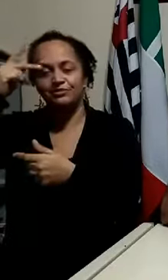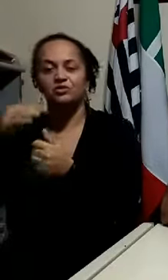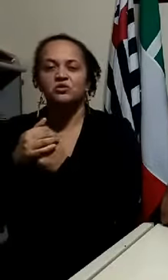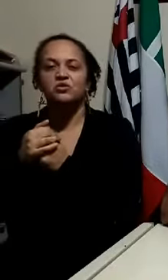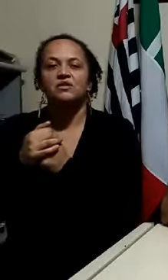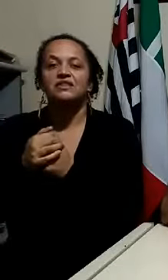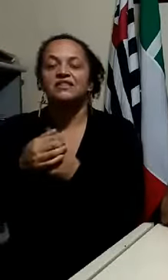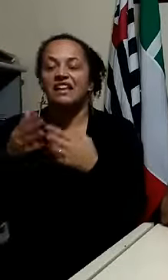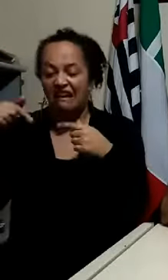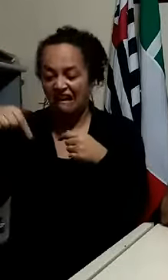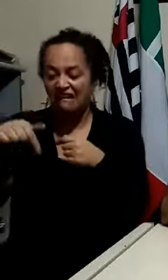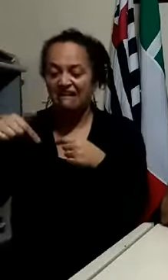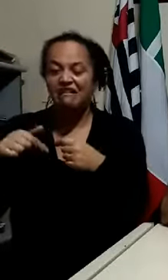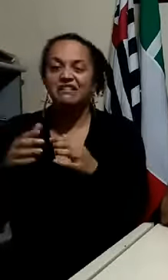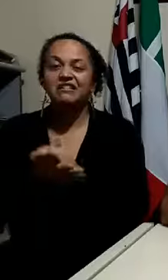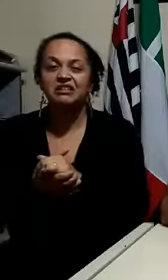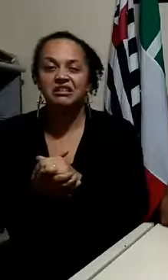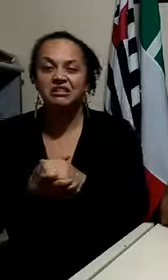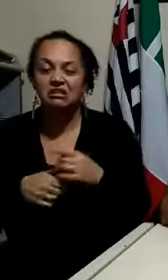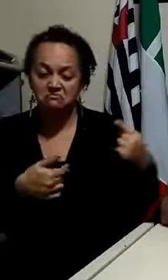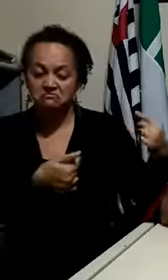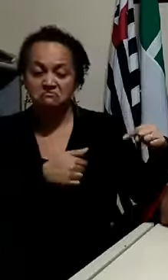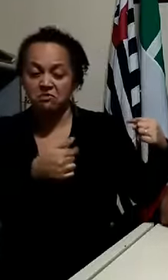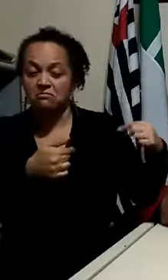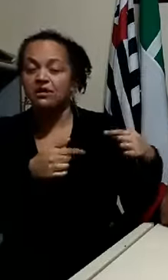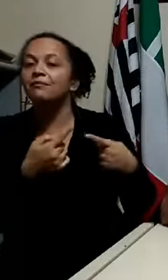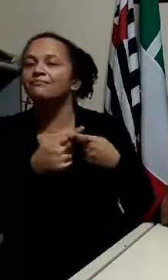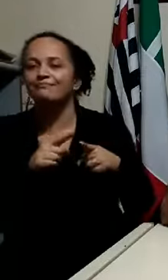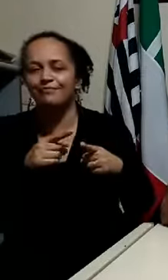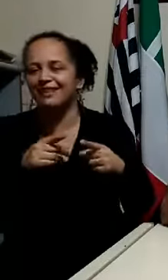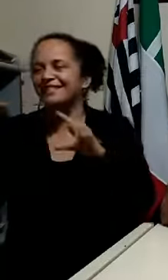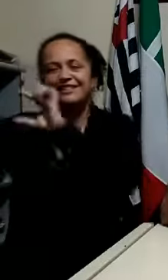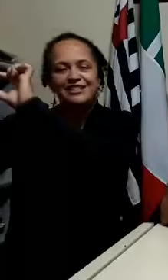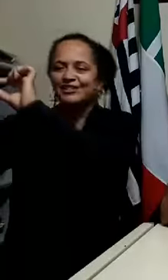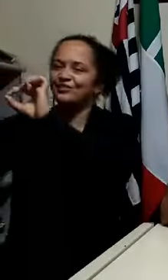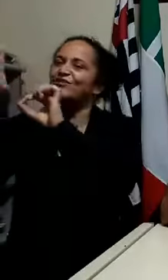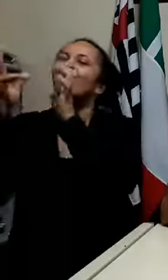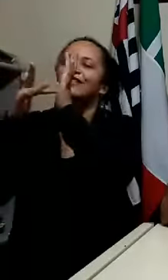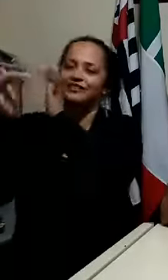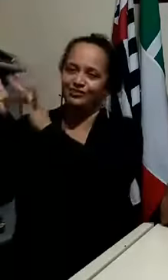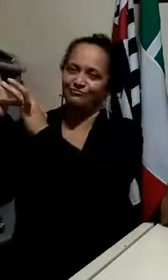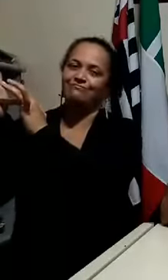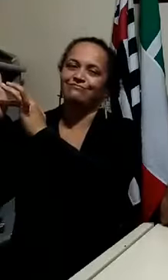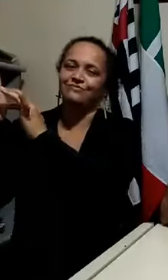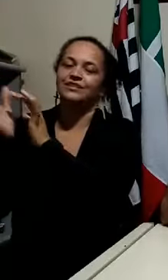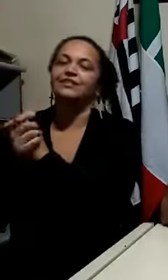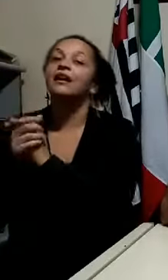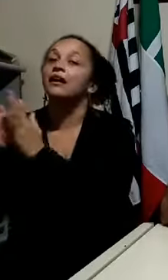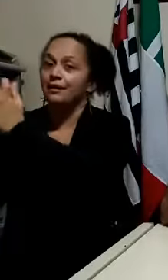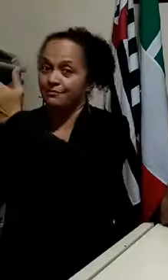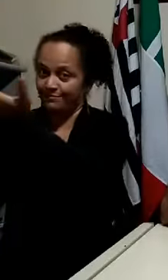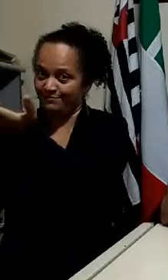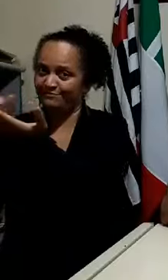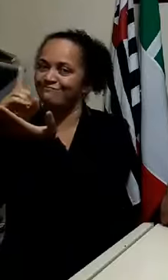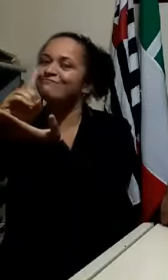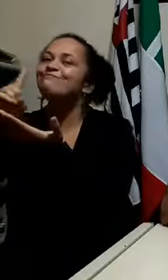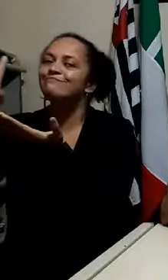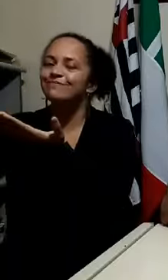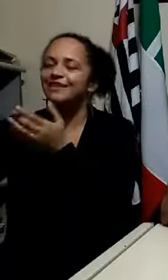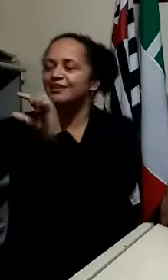perseguidos e caluniados por causa de Jesus Cristo. E a palavra de Deus torna-nos co-participantes da sua